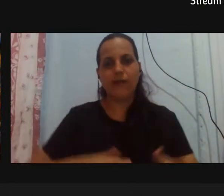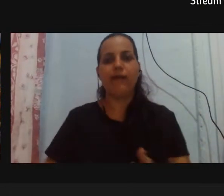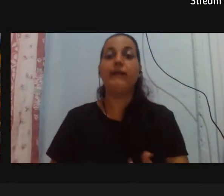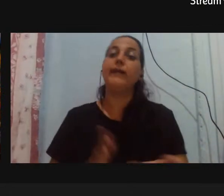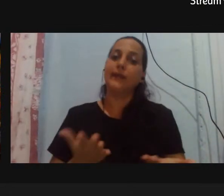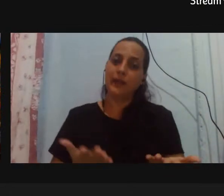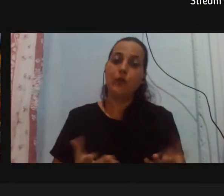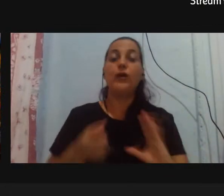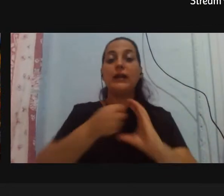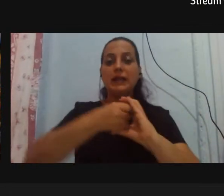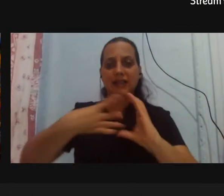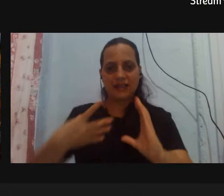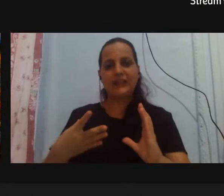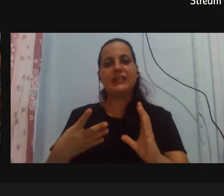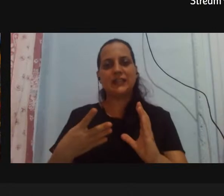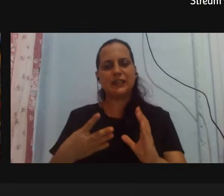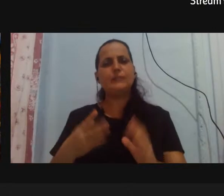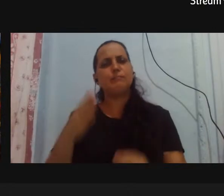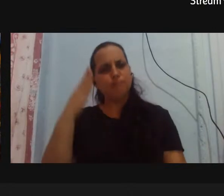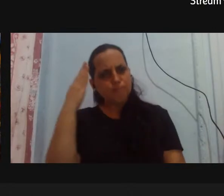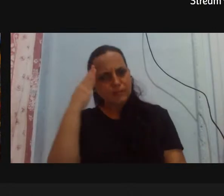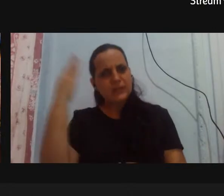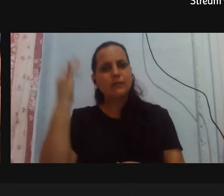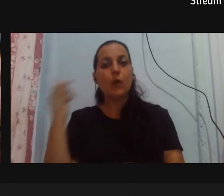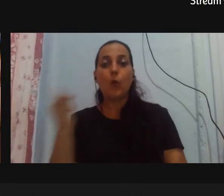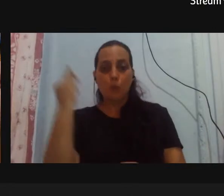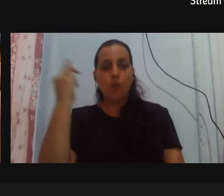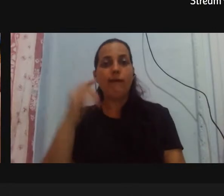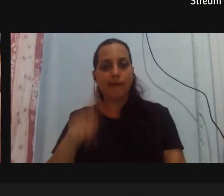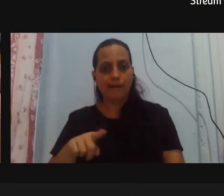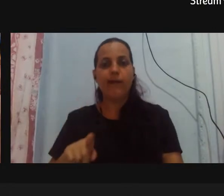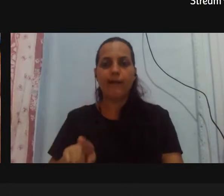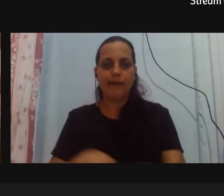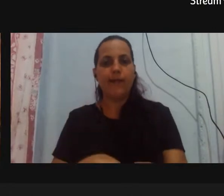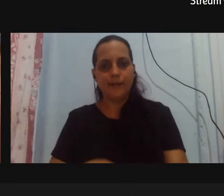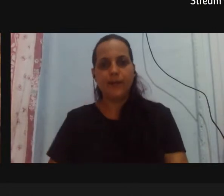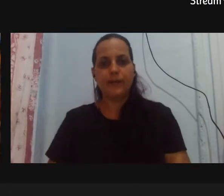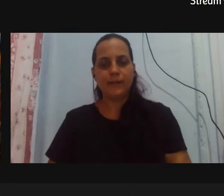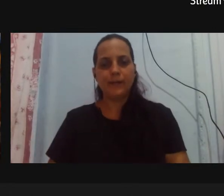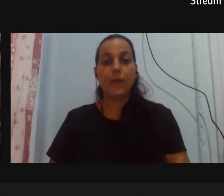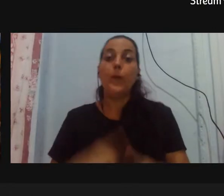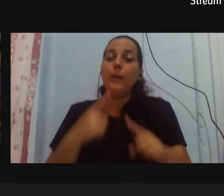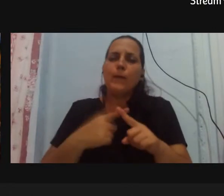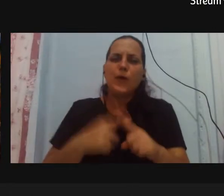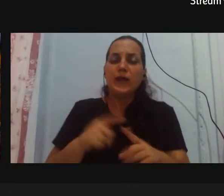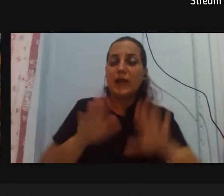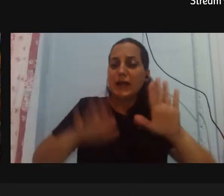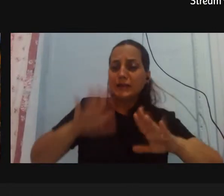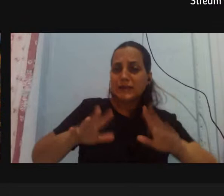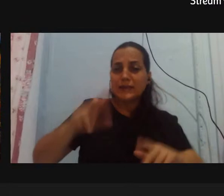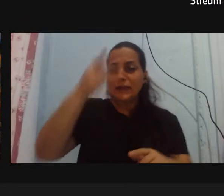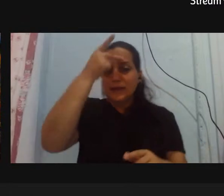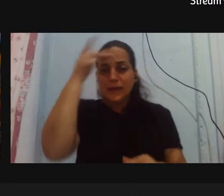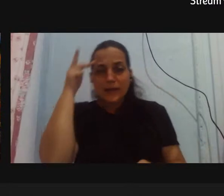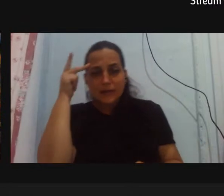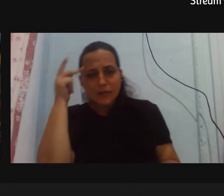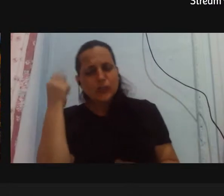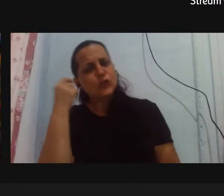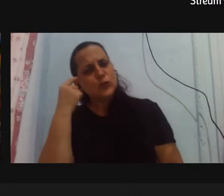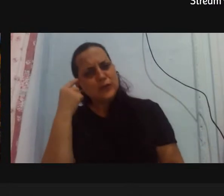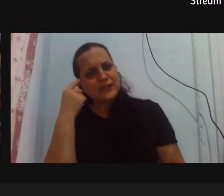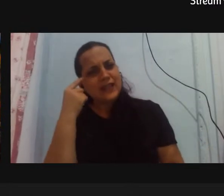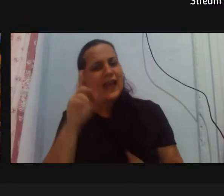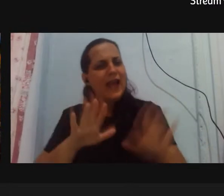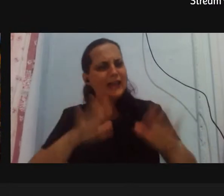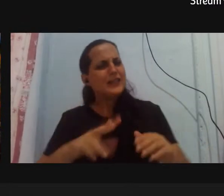também fundamental. Muitas vezes, as pessoas, tentando, quem sabe, até serem gentis